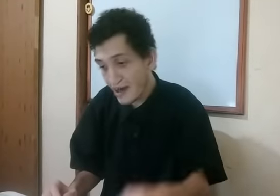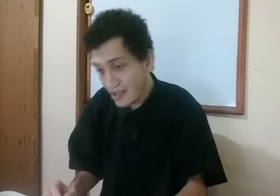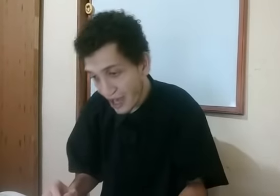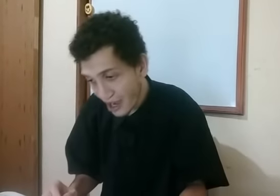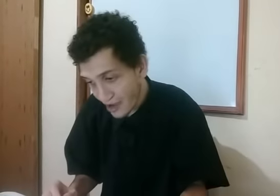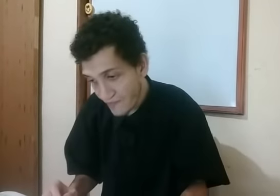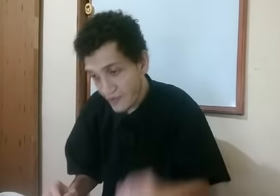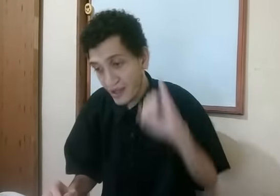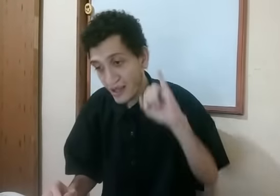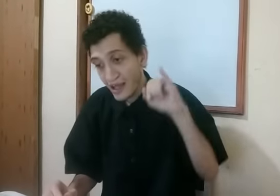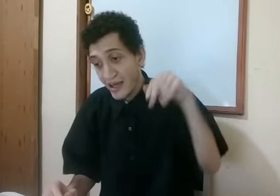interessar.